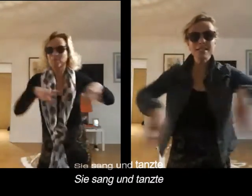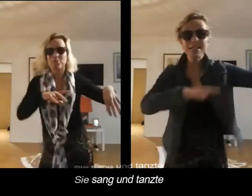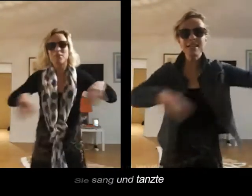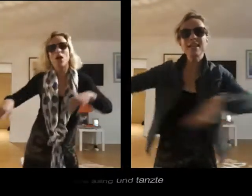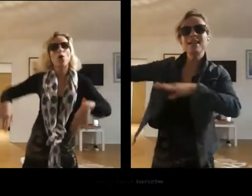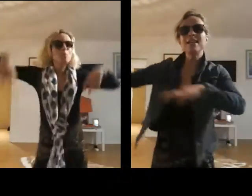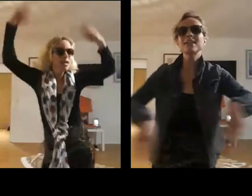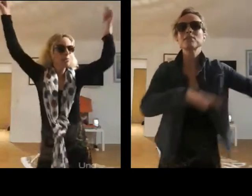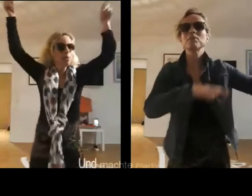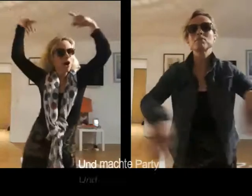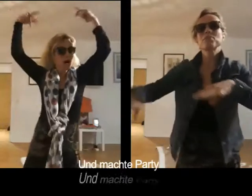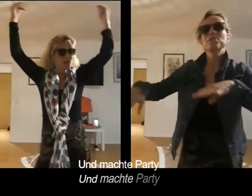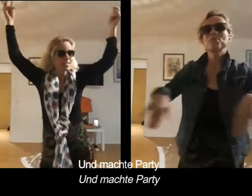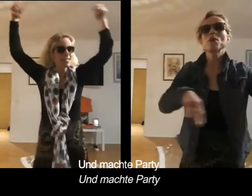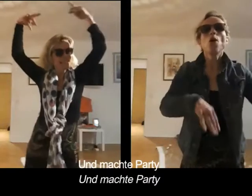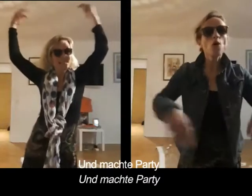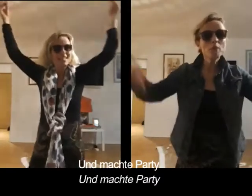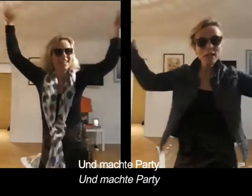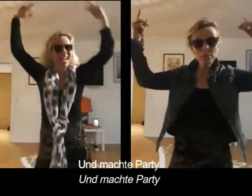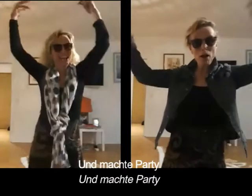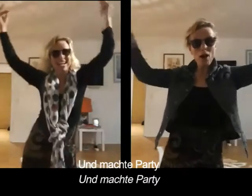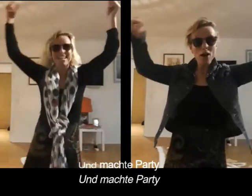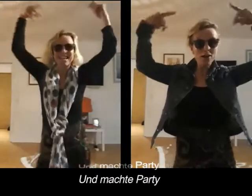machte Party